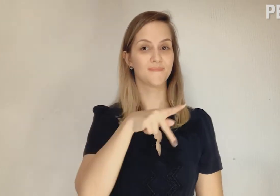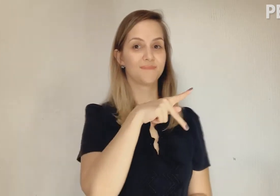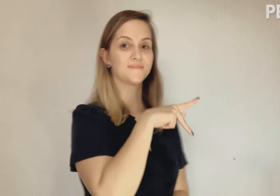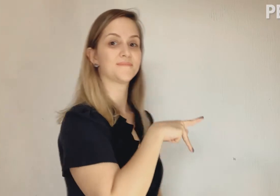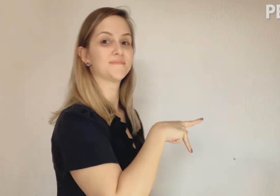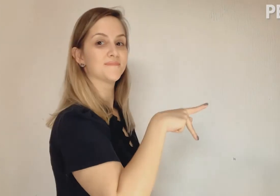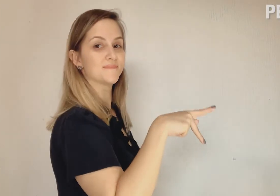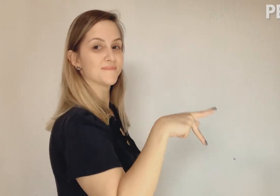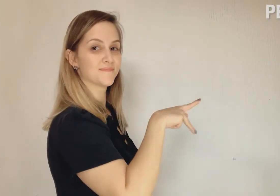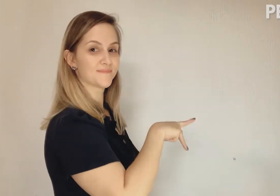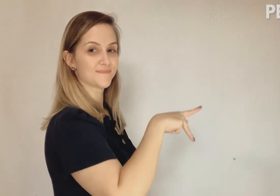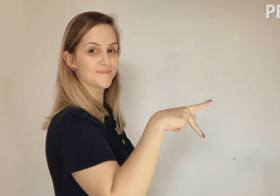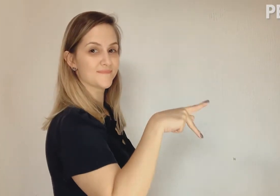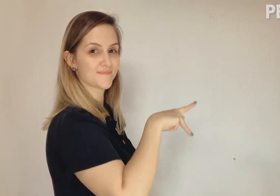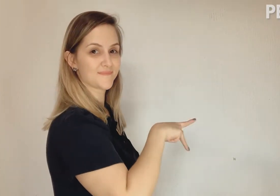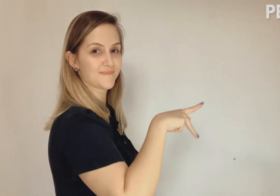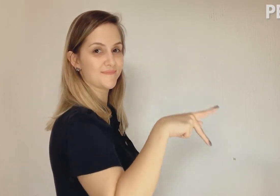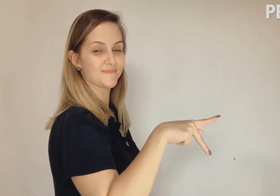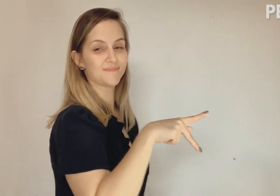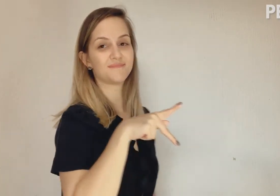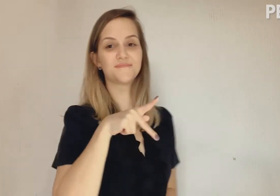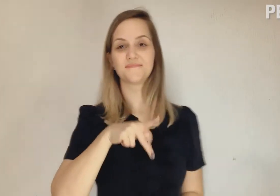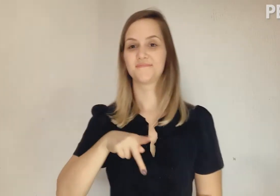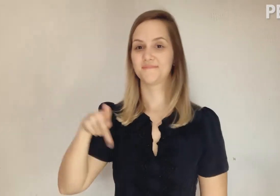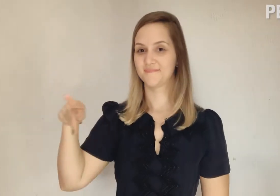Professora. Veja o sinal de professora.